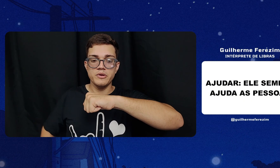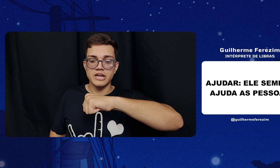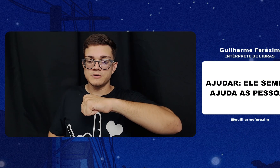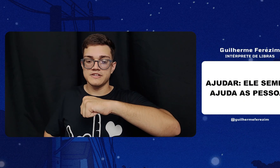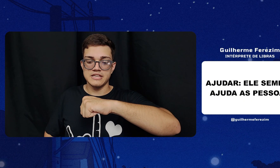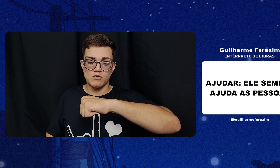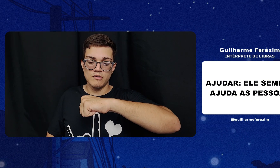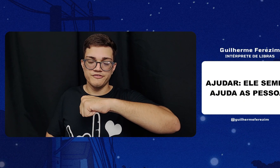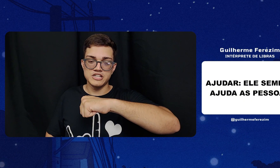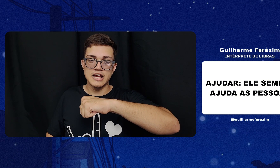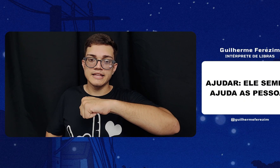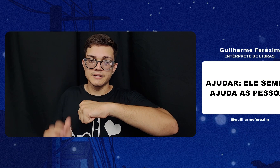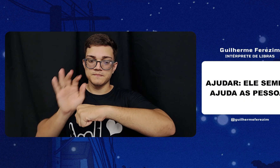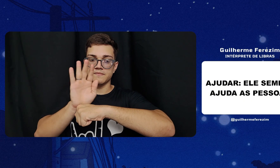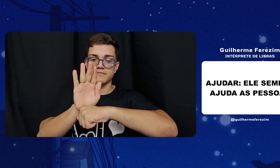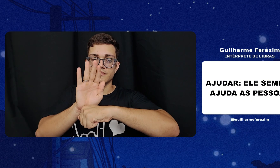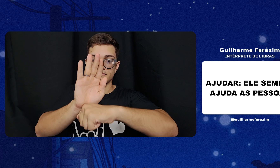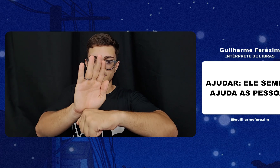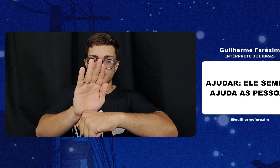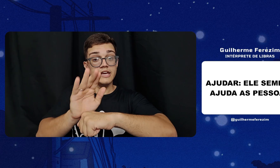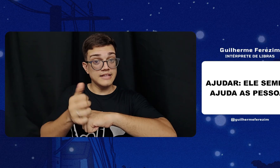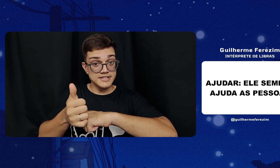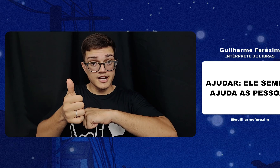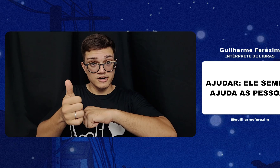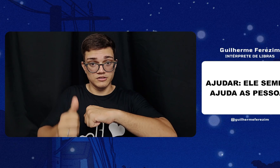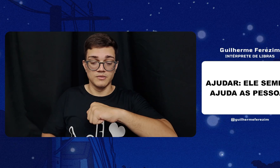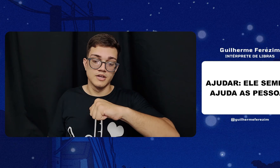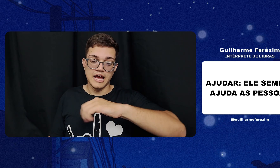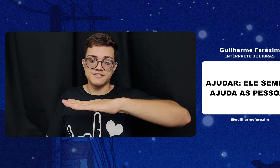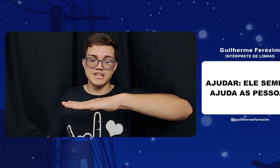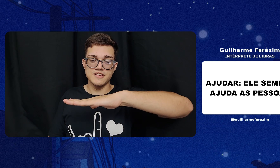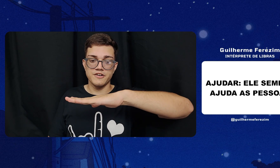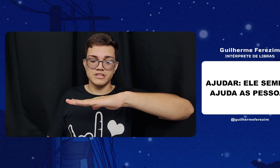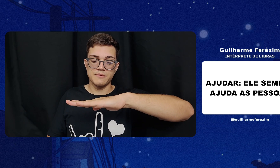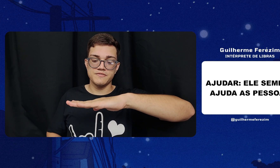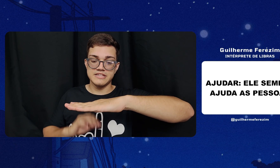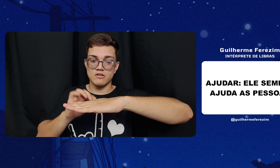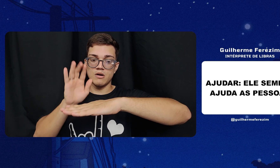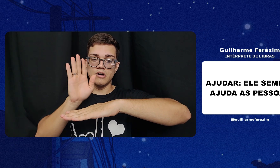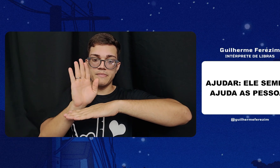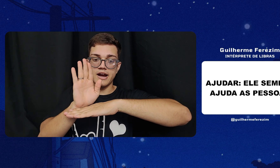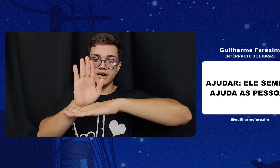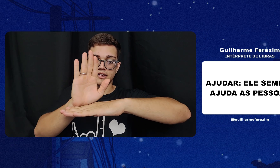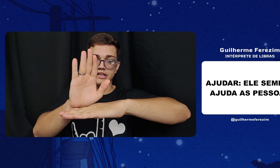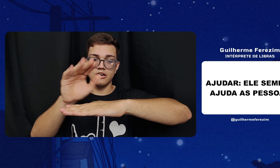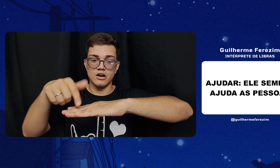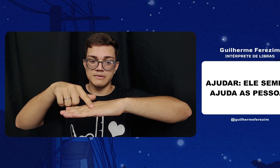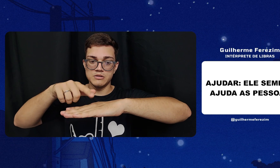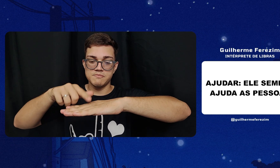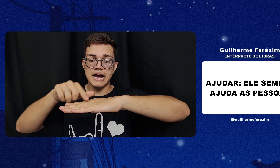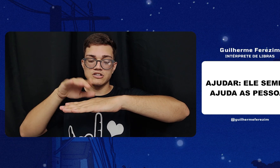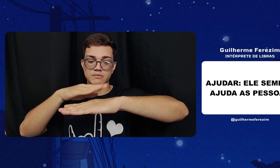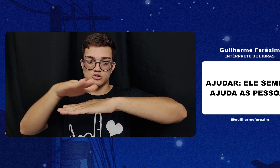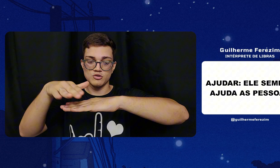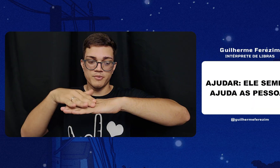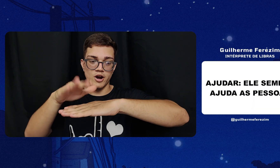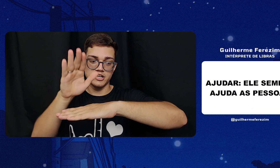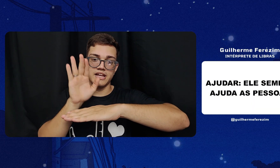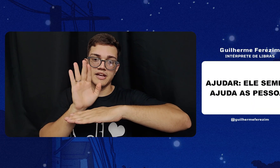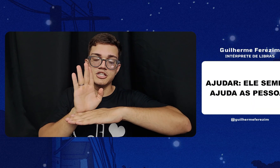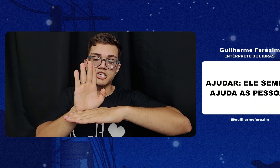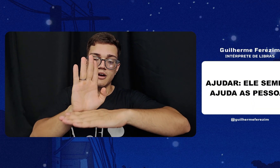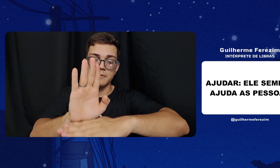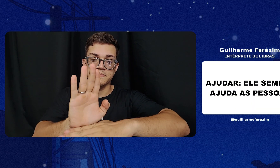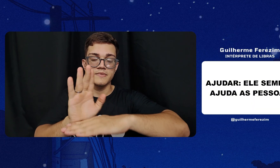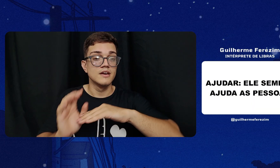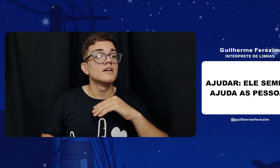vai ver o intérprete fazendo com a mão fechada. E tá certo. Às vezes vai ver o intérprete fazendo com a mão aberta aqui, ó, a mão de baixo, a mão de suporte, né, que a